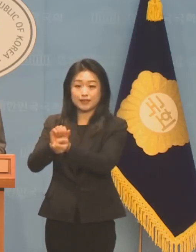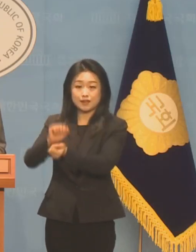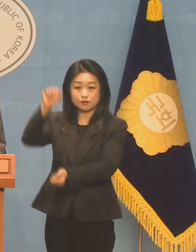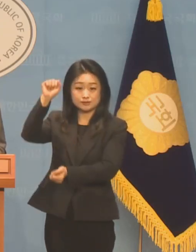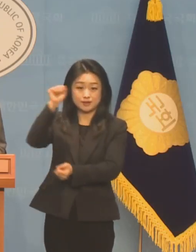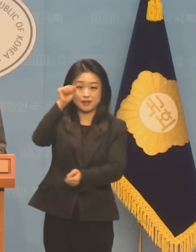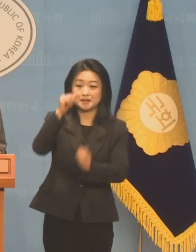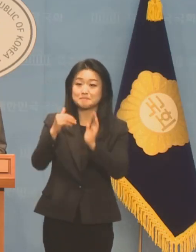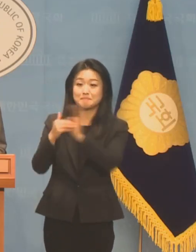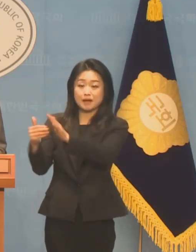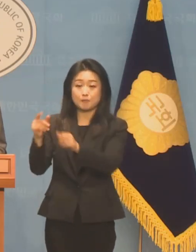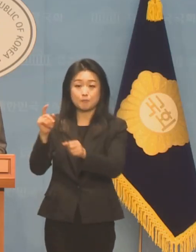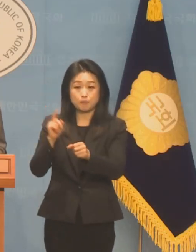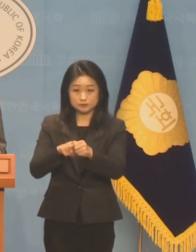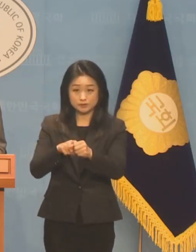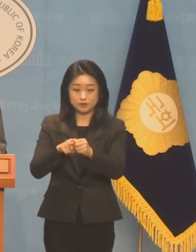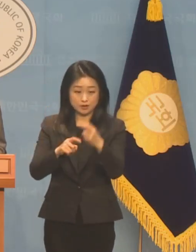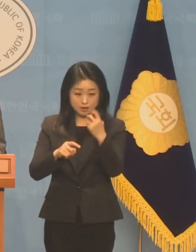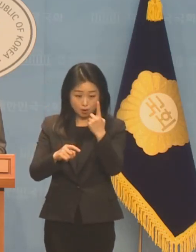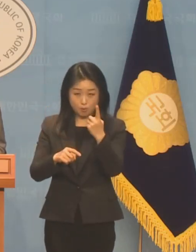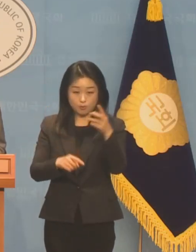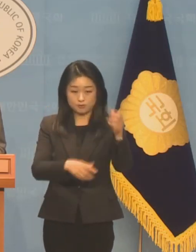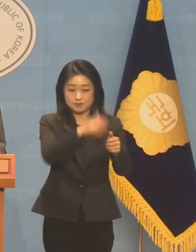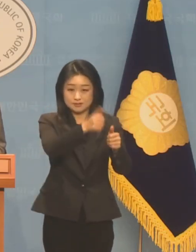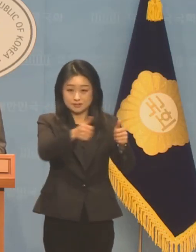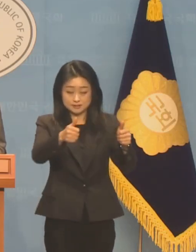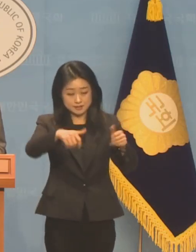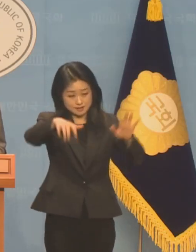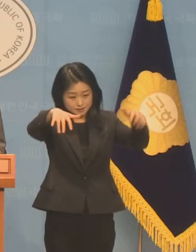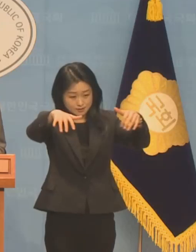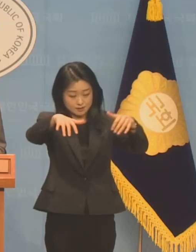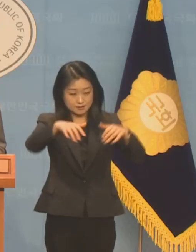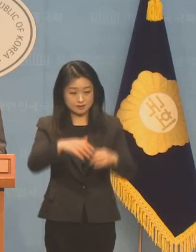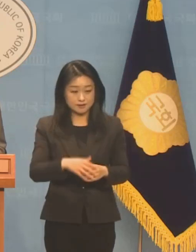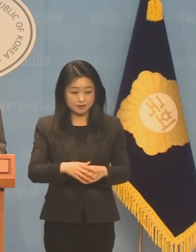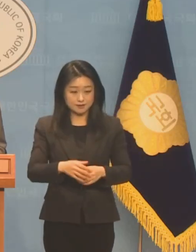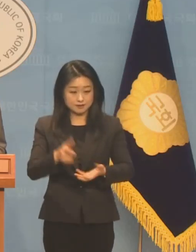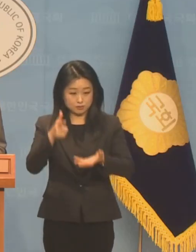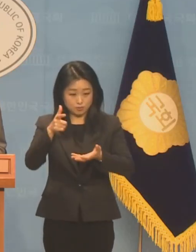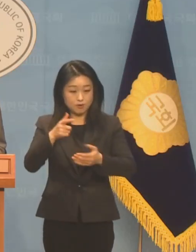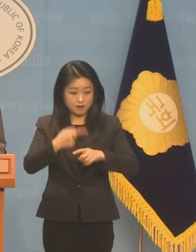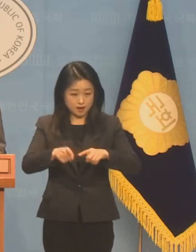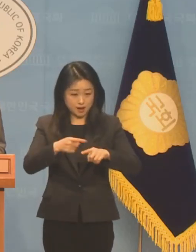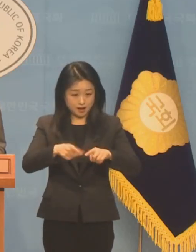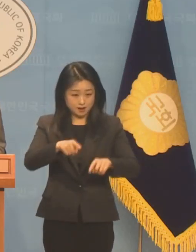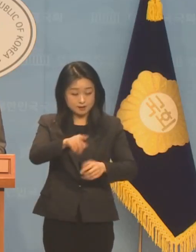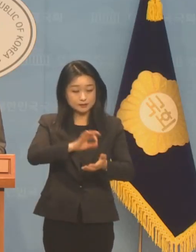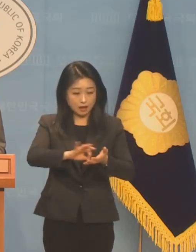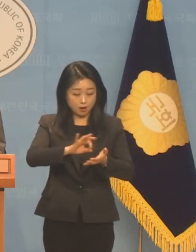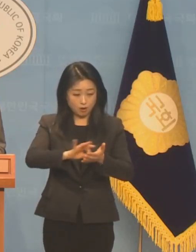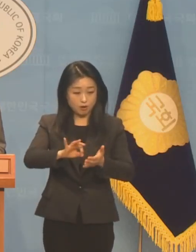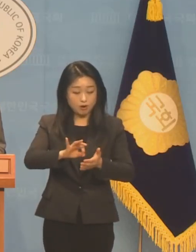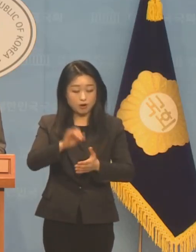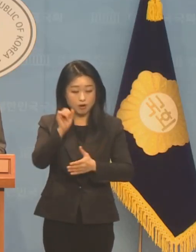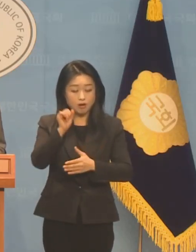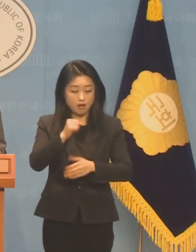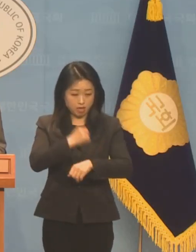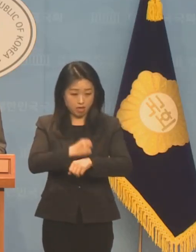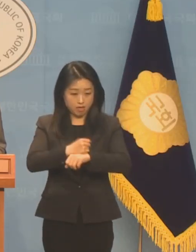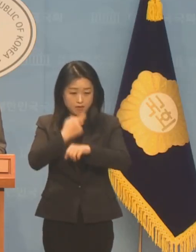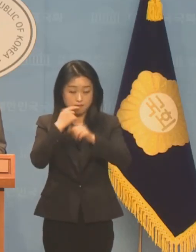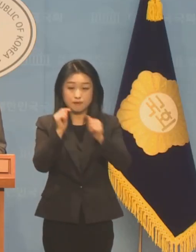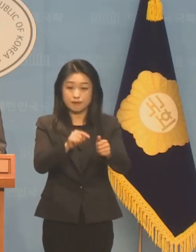집행을 막기 위해 경호처 간부들에게 무력 사용 검토 지시까지 내렸다는 증언